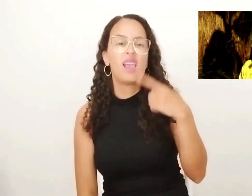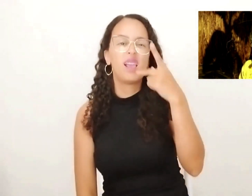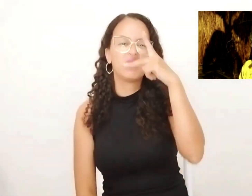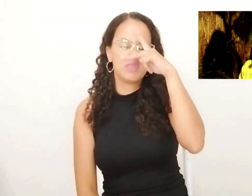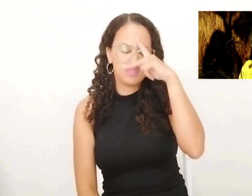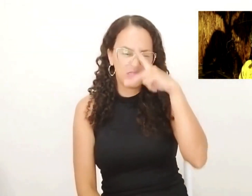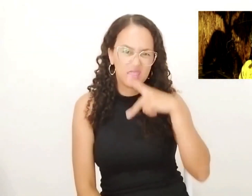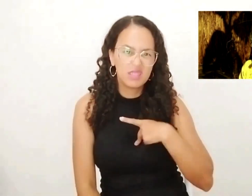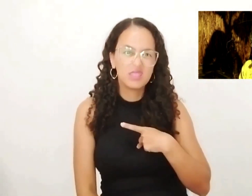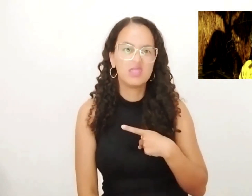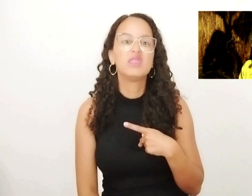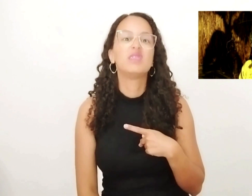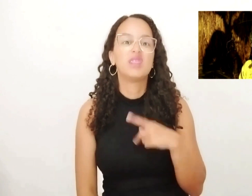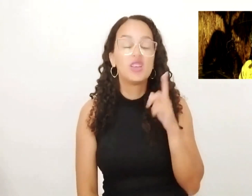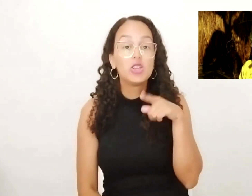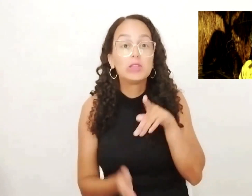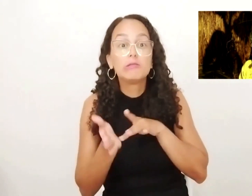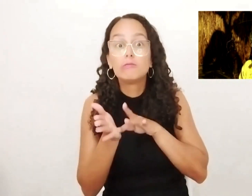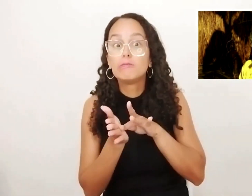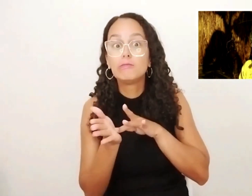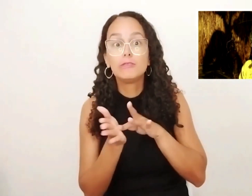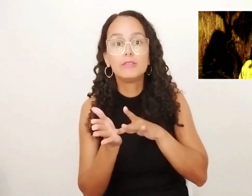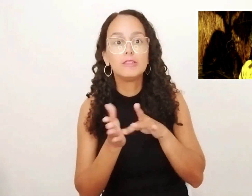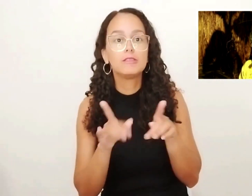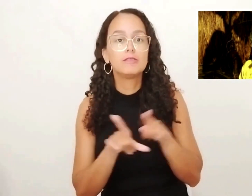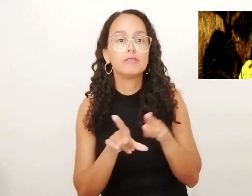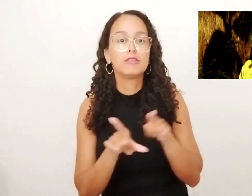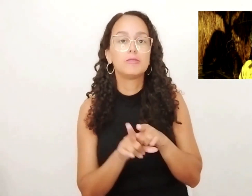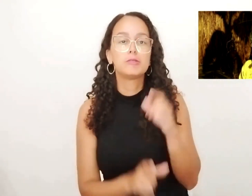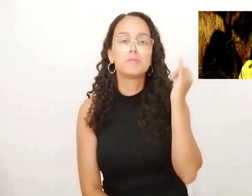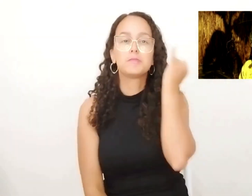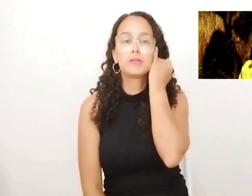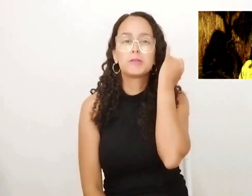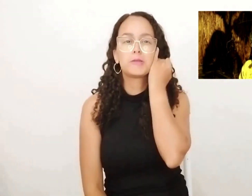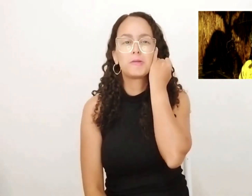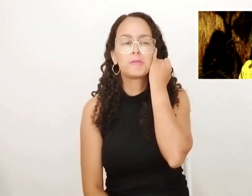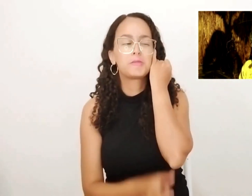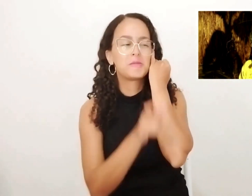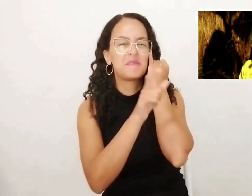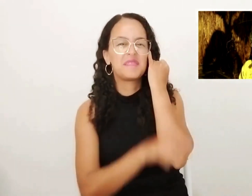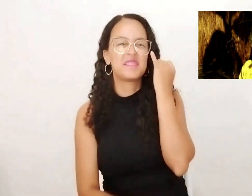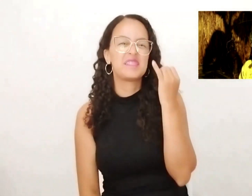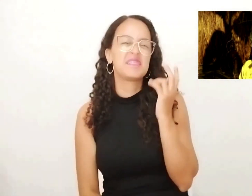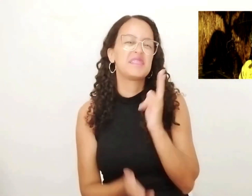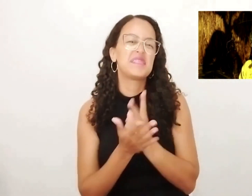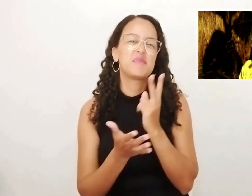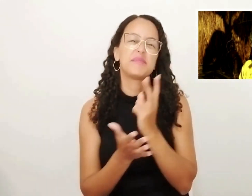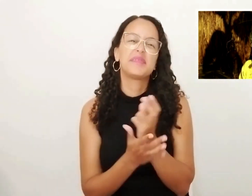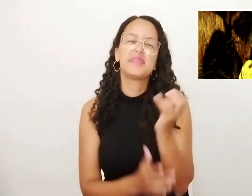As ações de Macunaíma são fruto de uma mistura de malandragem, egoísmo,